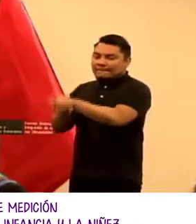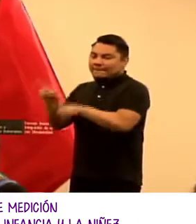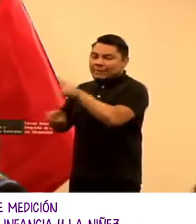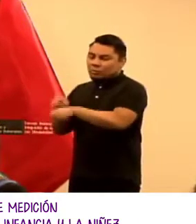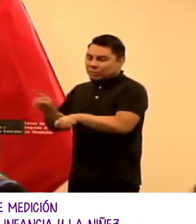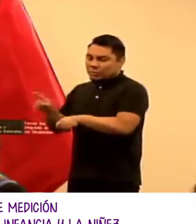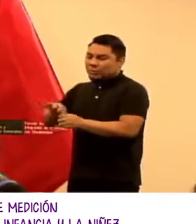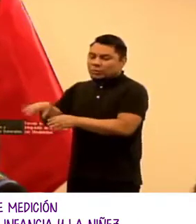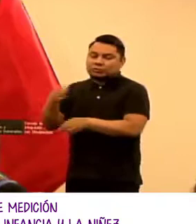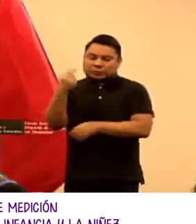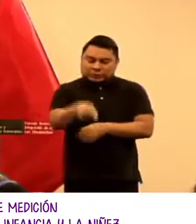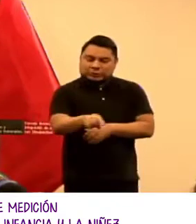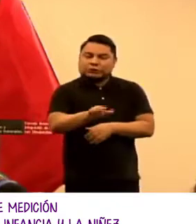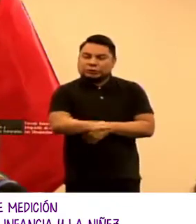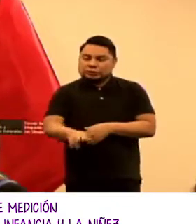pregunta este módulo.